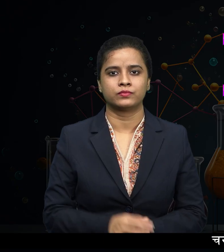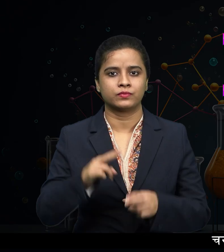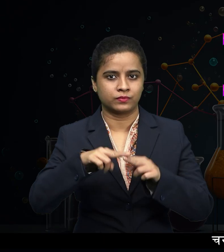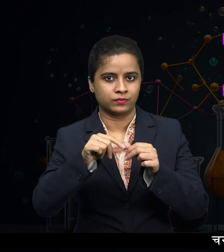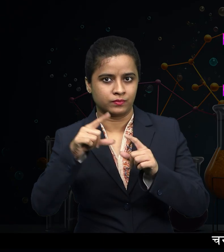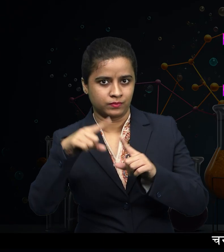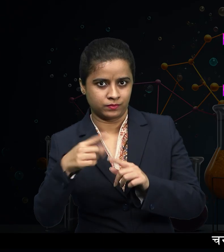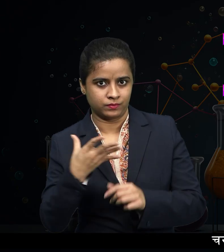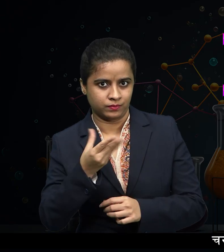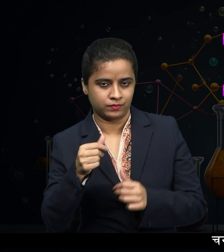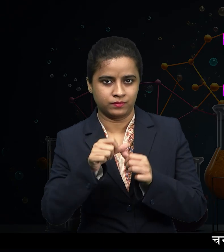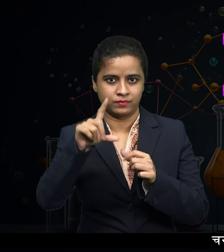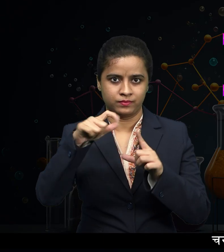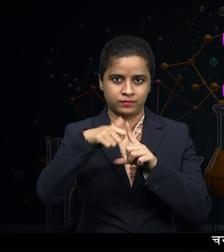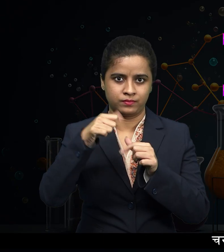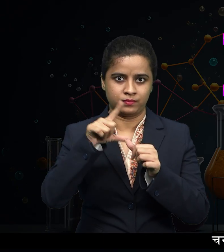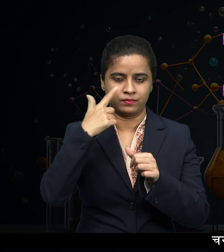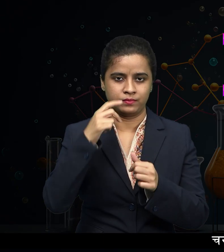चरबी आणि अल्कली.